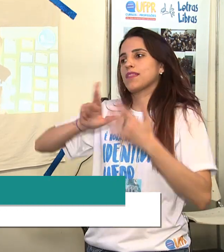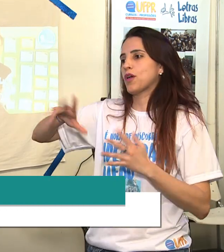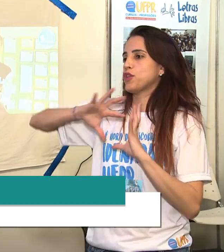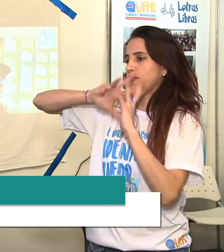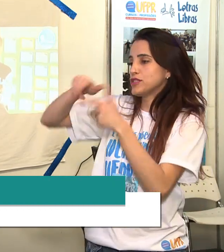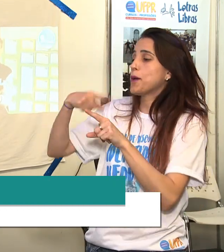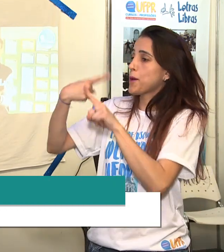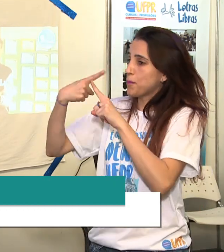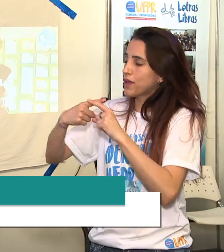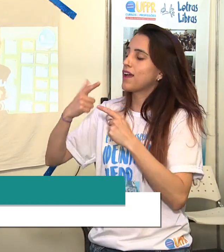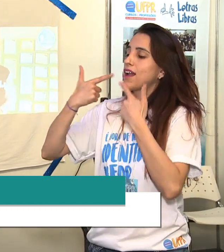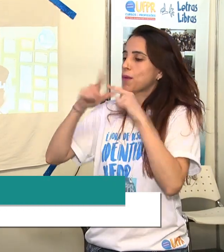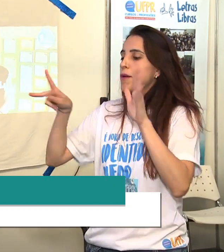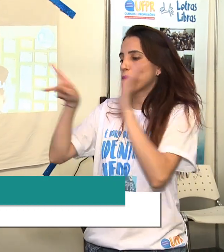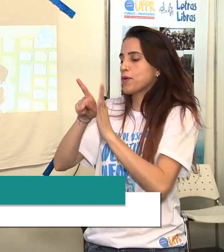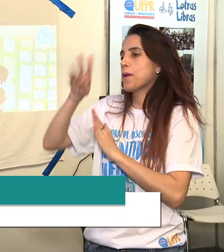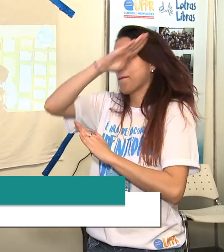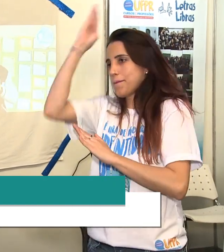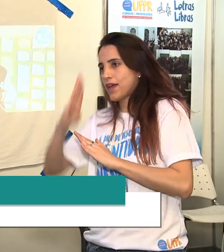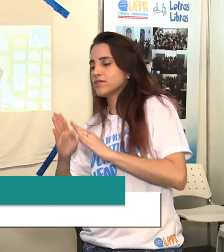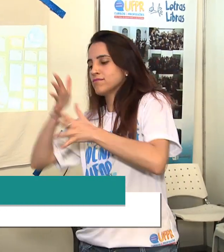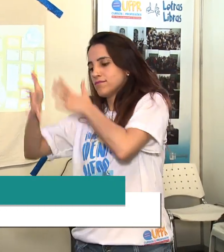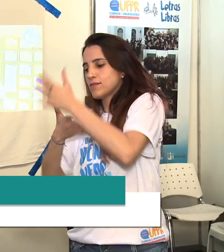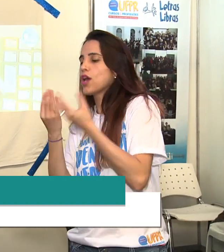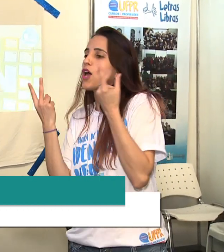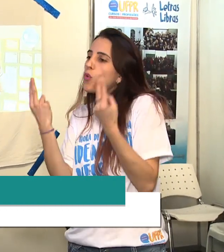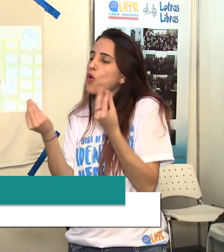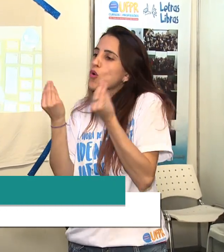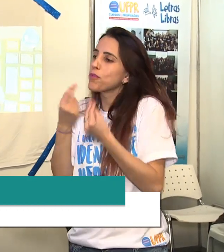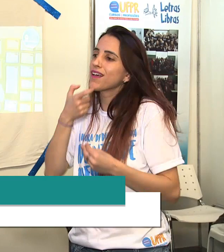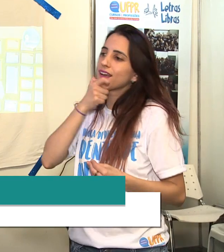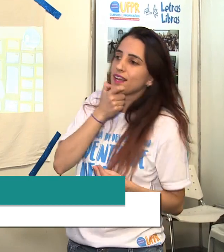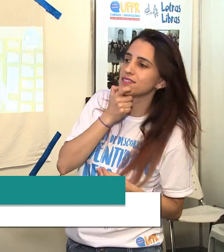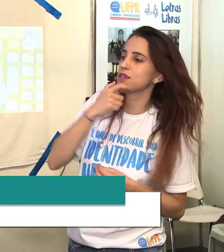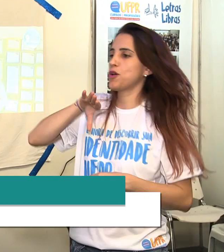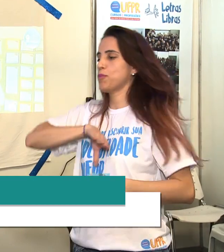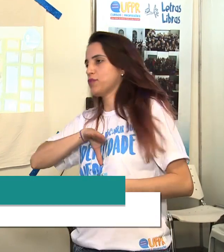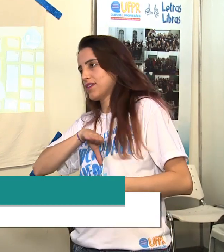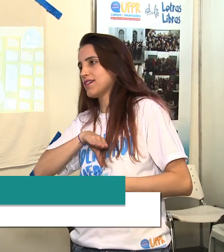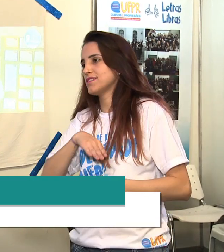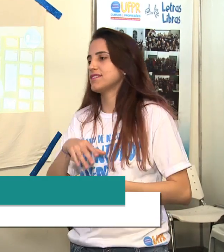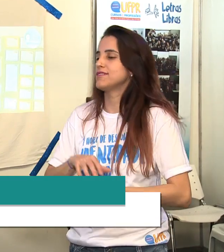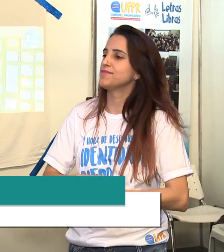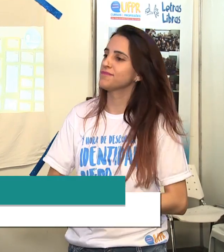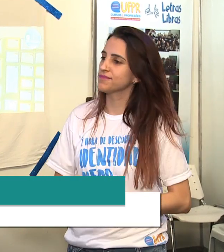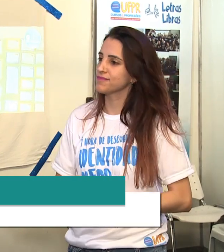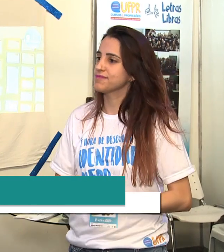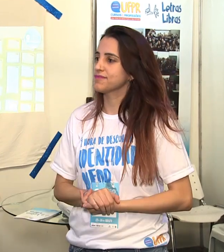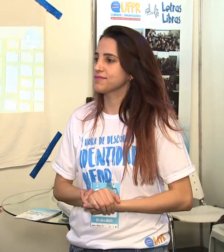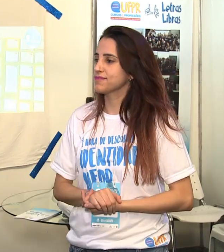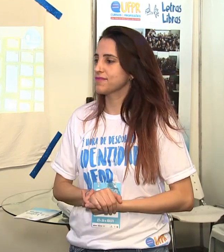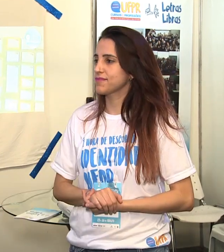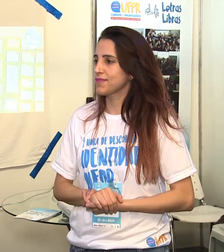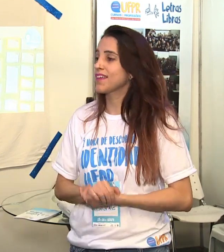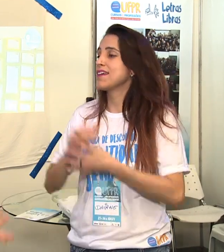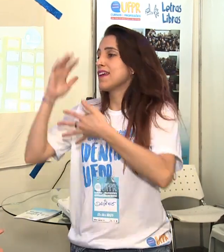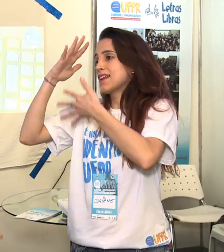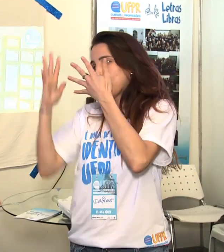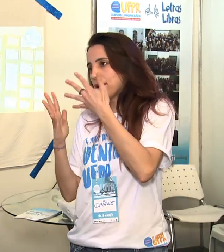Então, a Libras, ela não é universal. Ela é uma língua oficial aqui do nosso país. Assim como o inglês que existe em outro país, né?